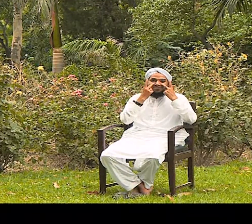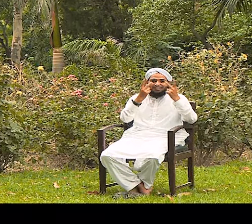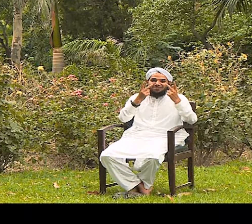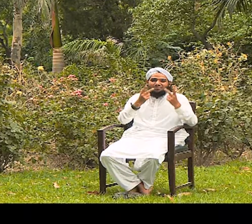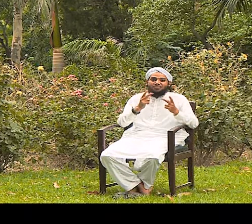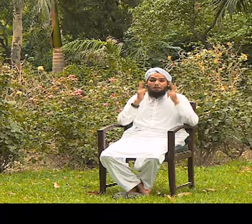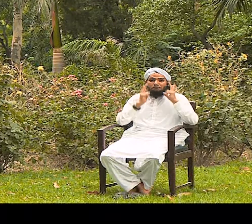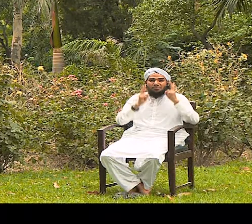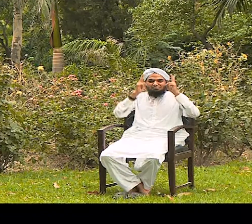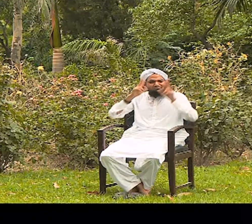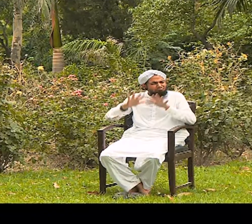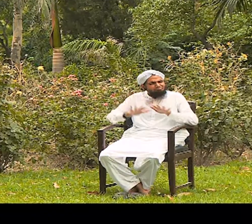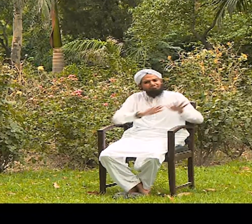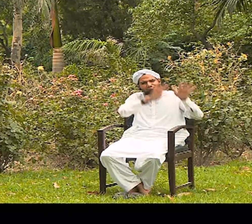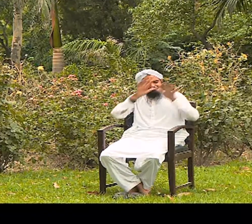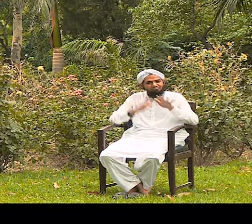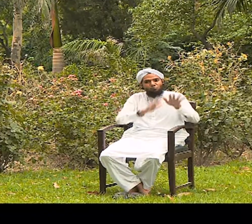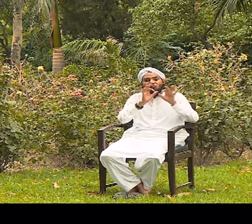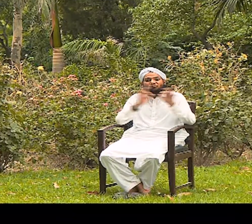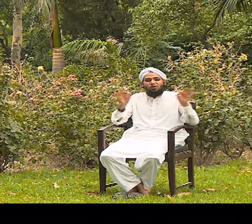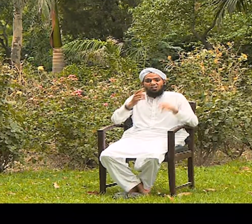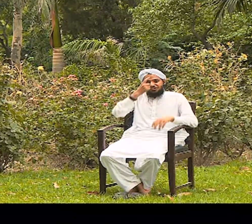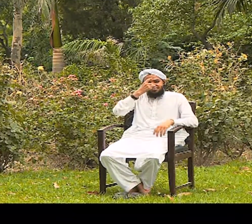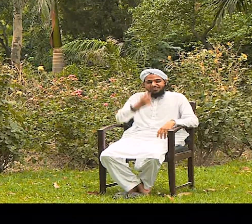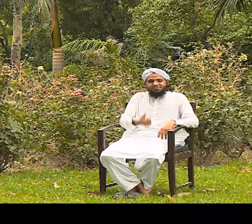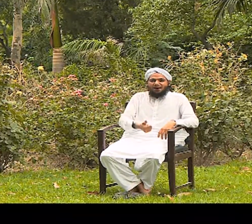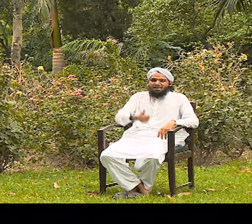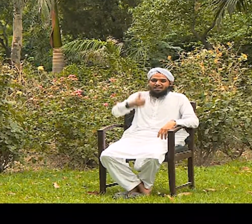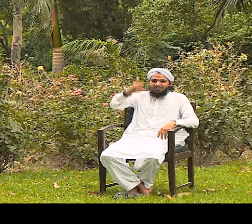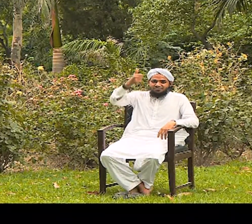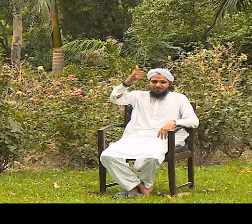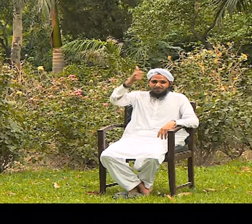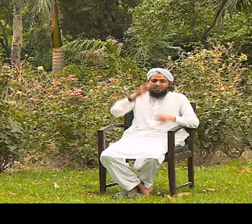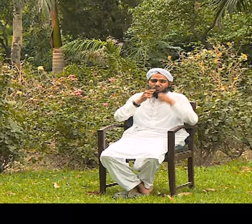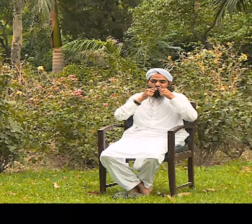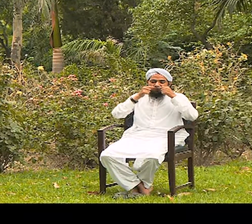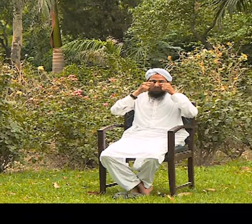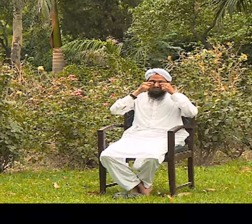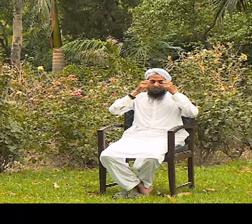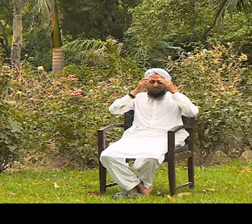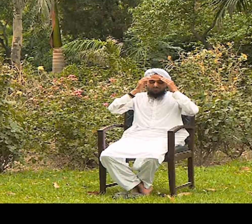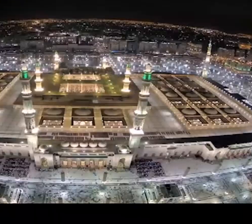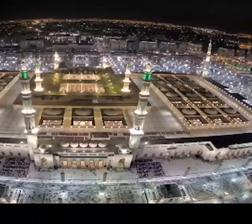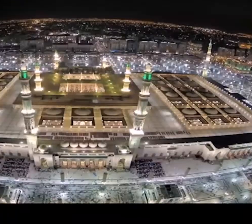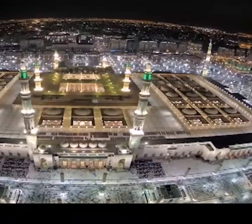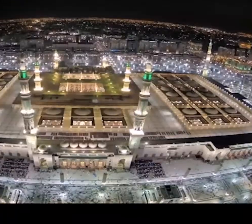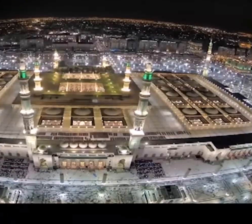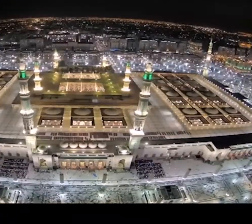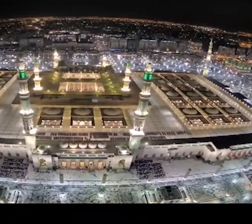دیکھتے رہیے، مسجد برو تحریک جاری رہے گی انشاءاللہ۔ صلو علی الحبیب